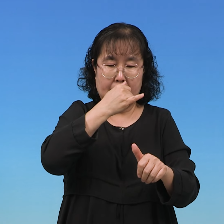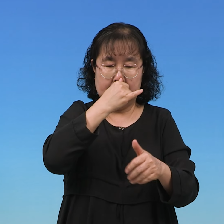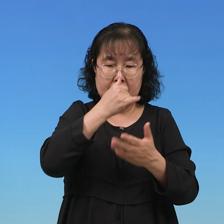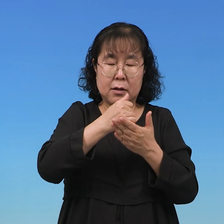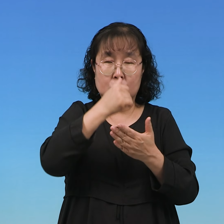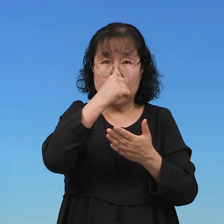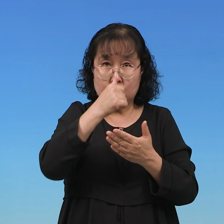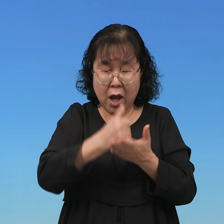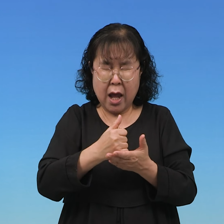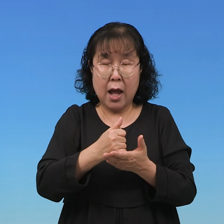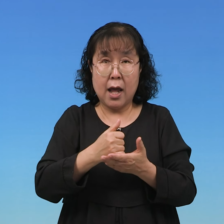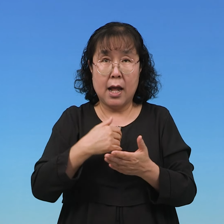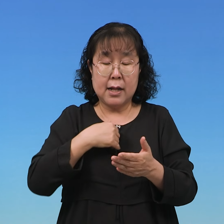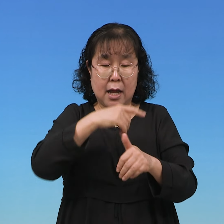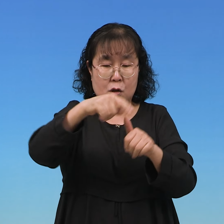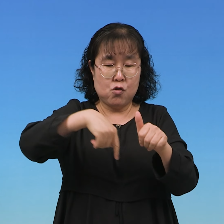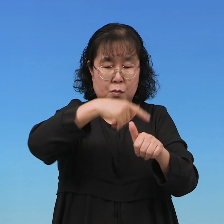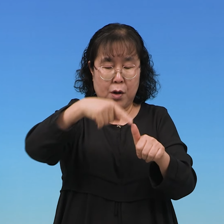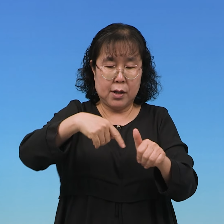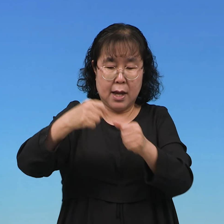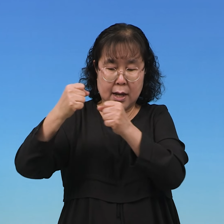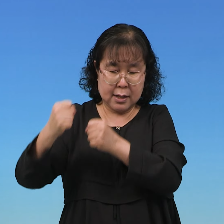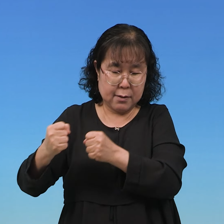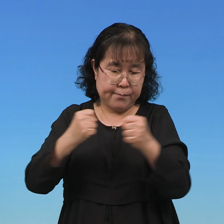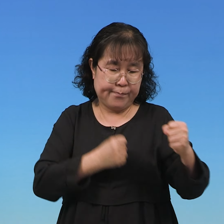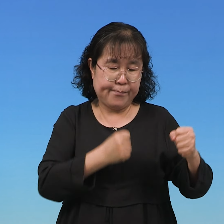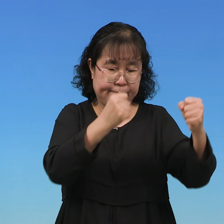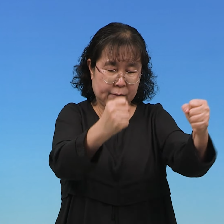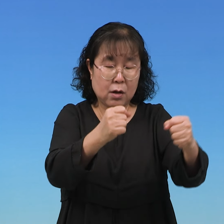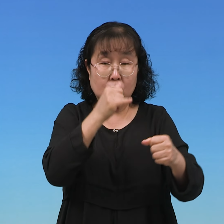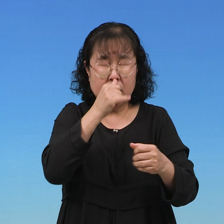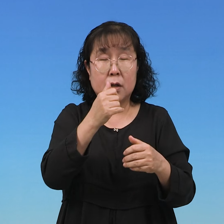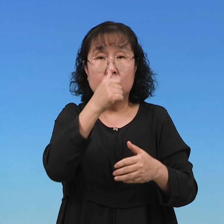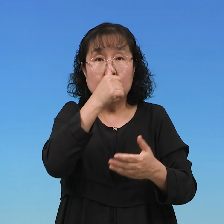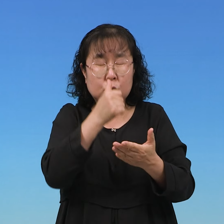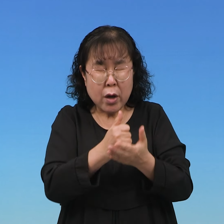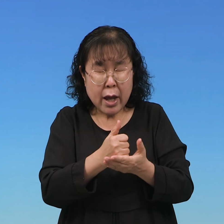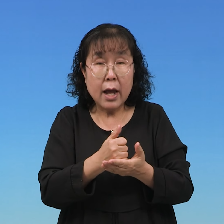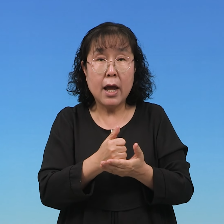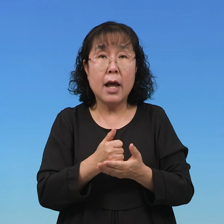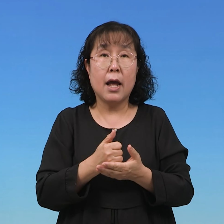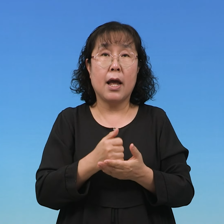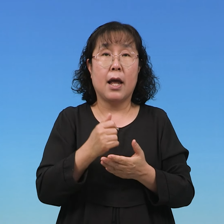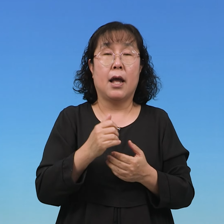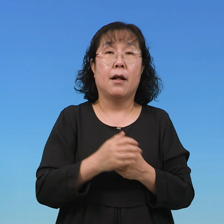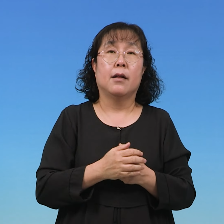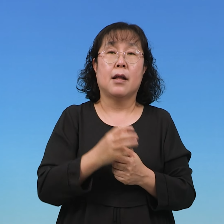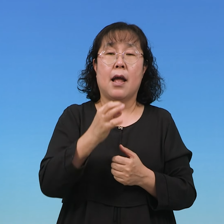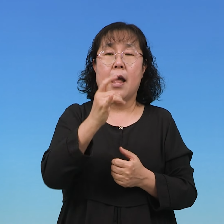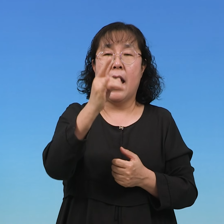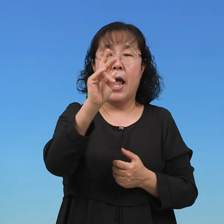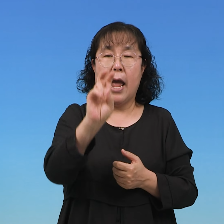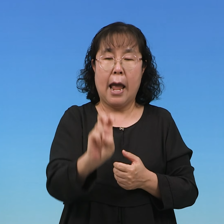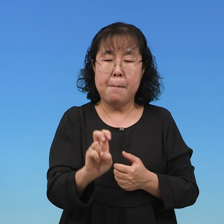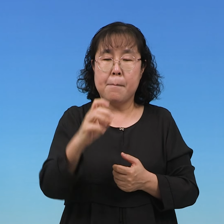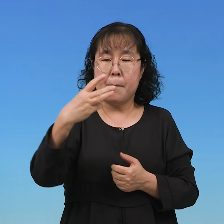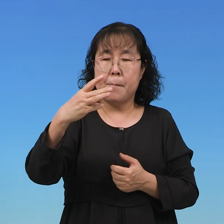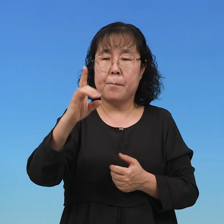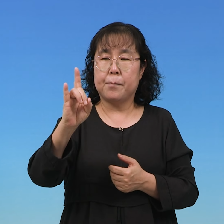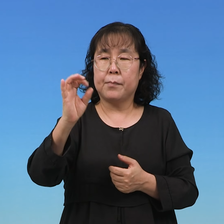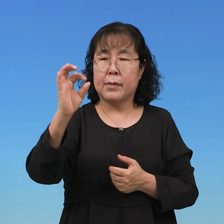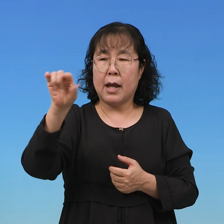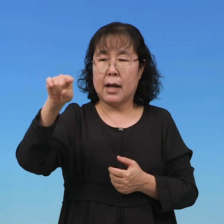위치한 죄. 그래서 내 주변에 상존하고 있는데, 아까 그 entangle이라는 단어를 썼다 그랬는데 그